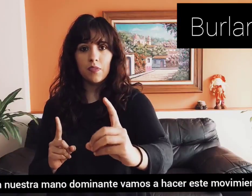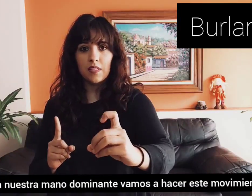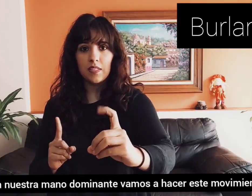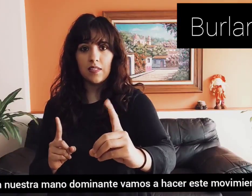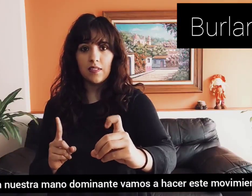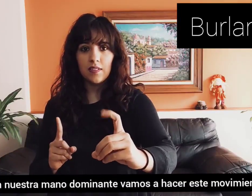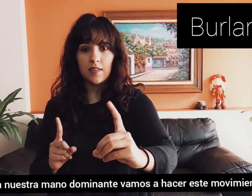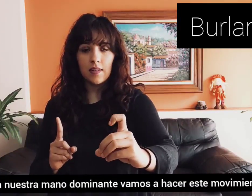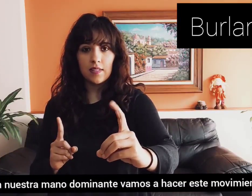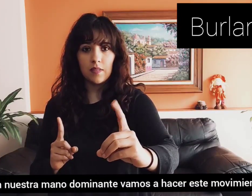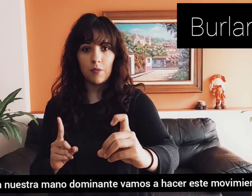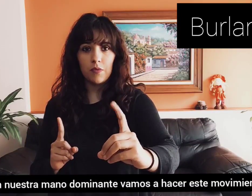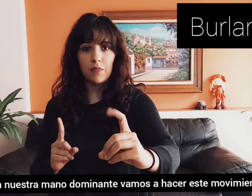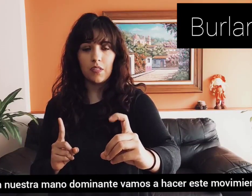vamos a hacer este movimiento.